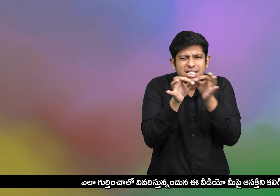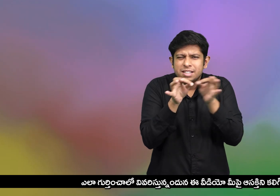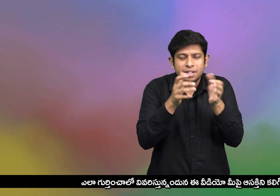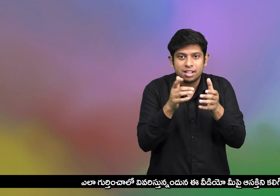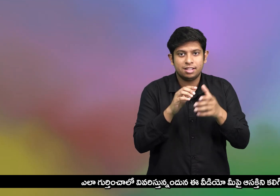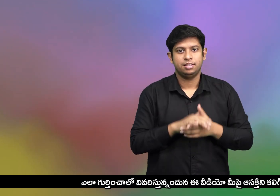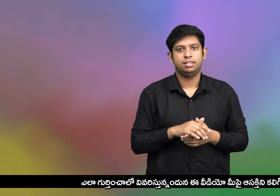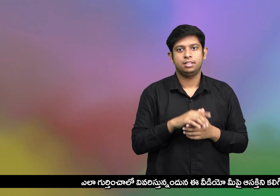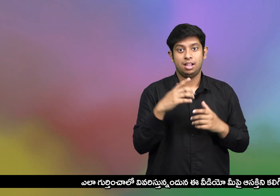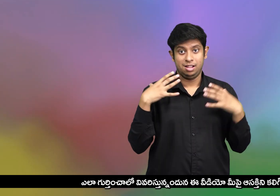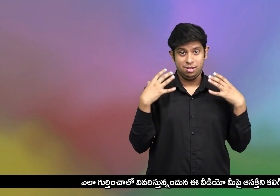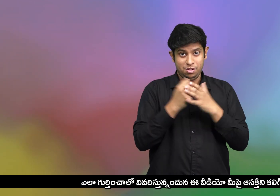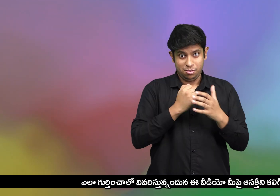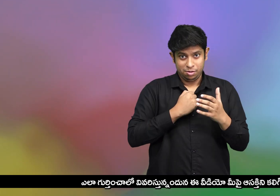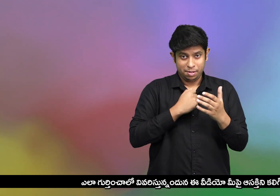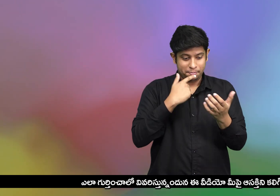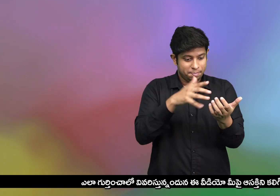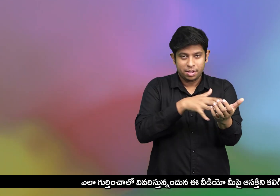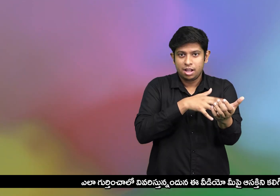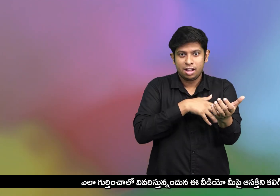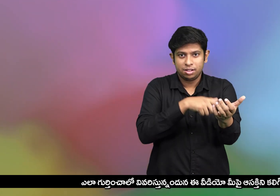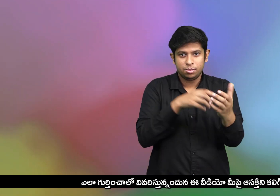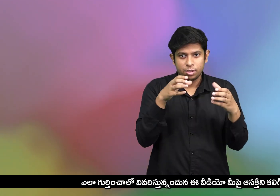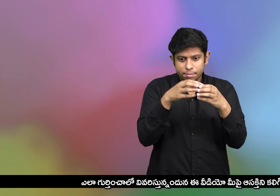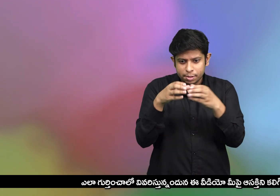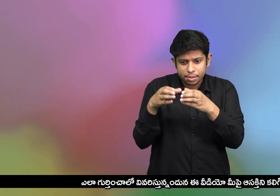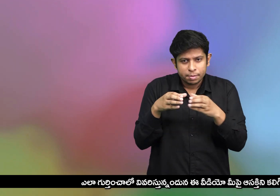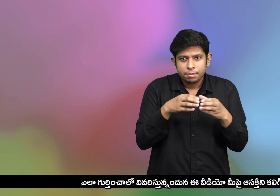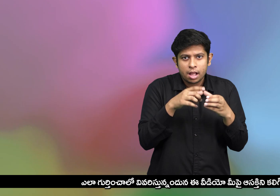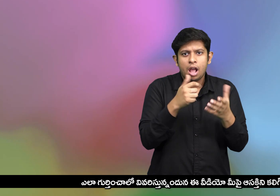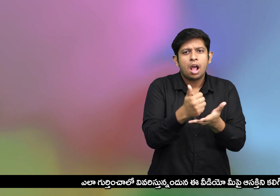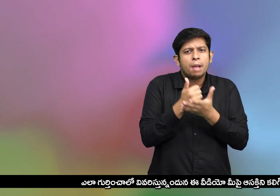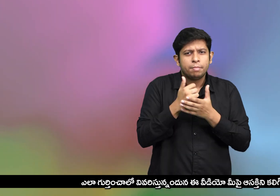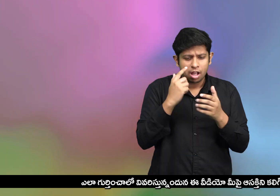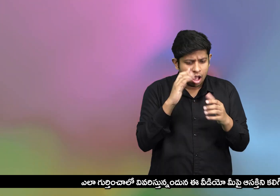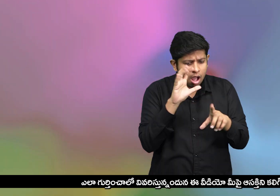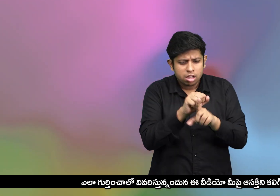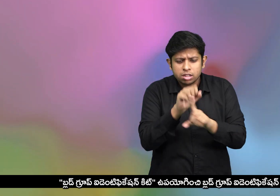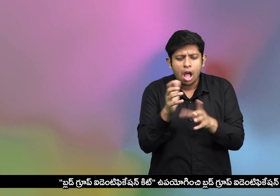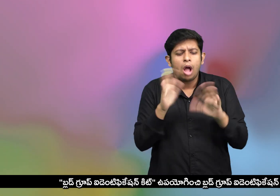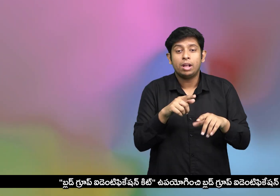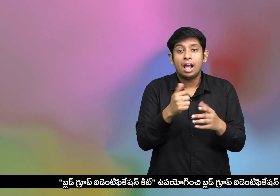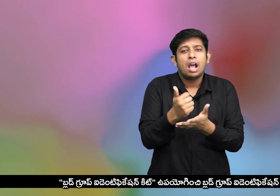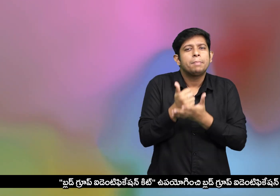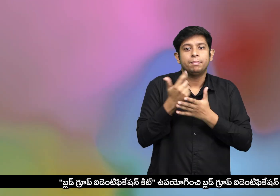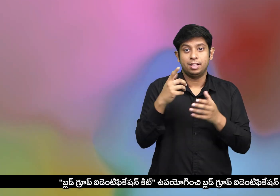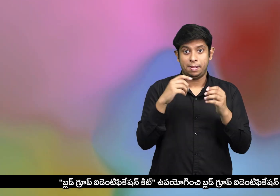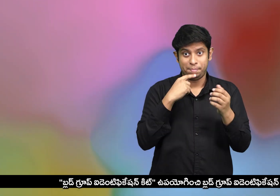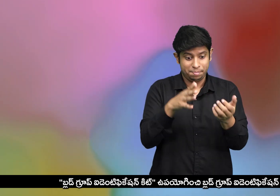ఎలా గుర్తించాలో వివరిస్తున్నందున ఈ వీడియో మీపై ఆసక్తిని కలిగిస్తుంది. బ్లడ్